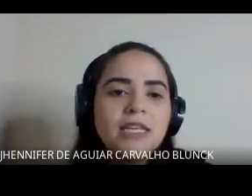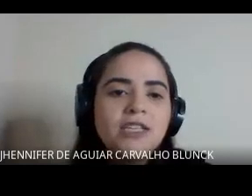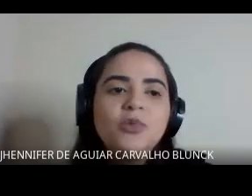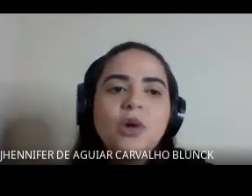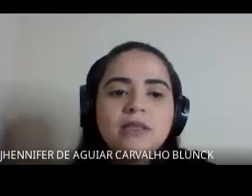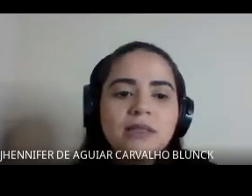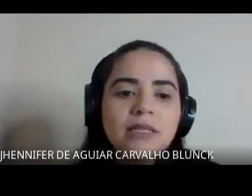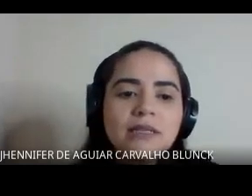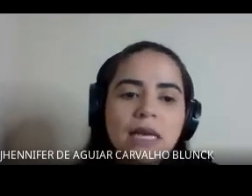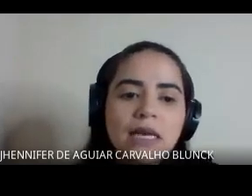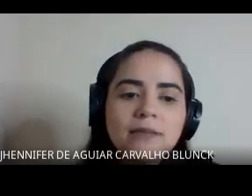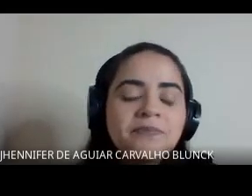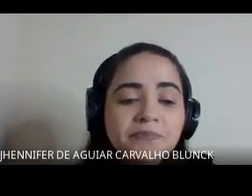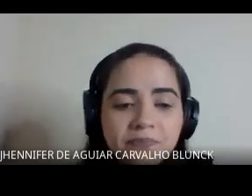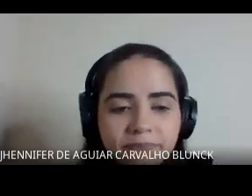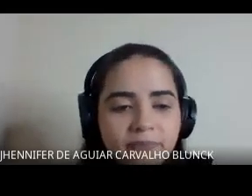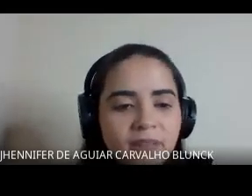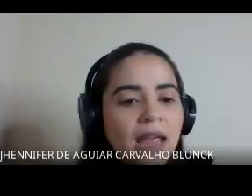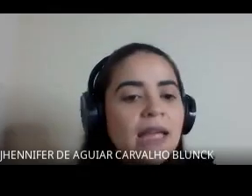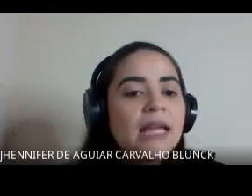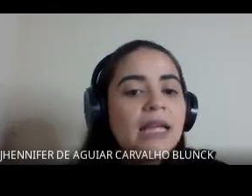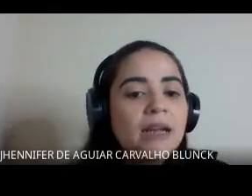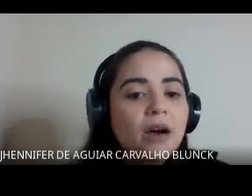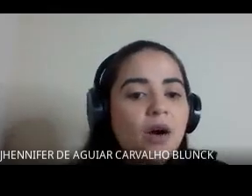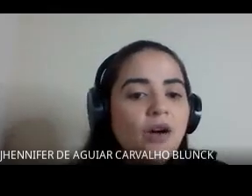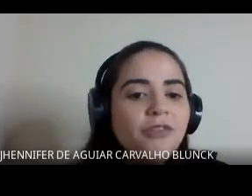isso também na 10.436.